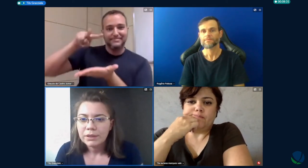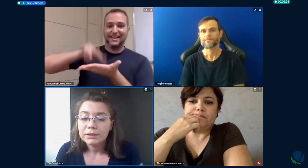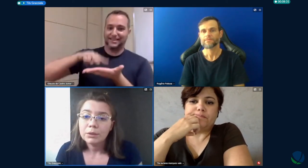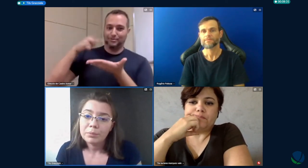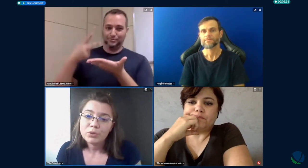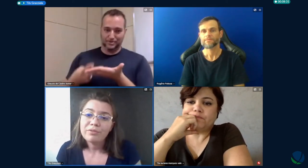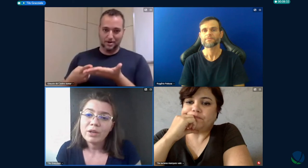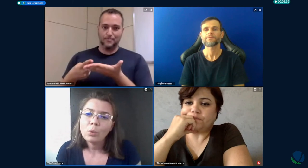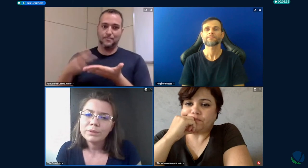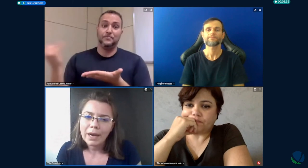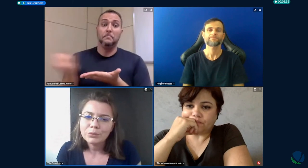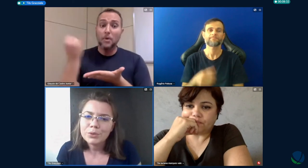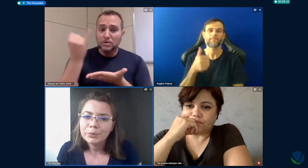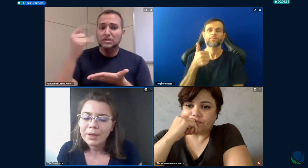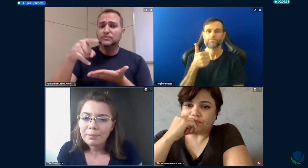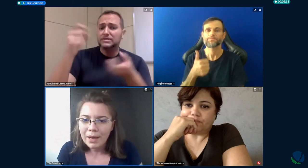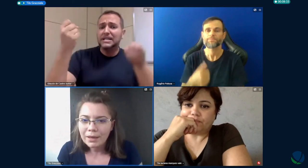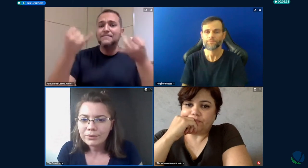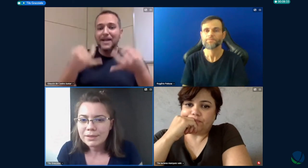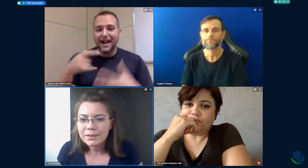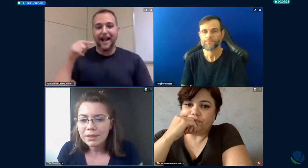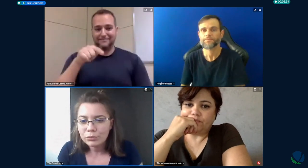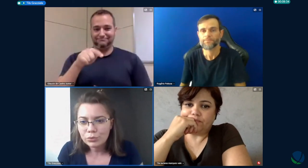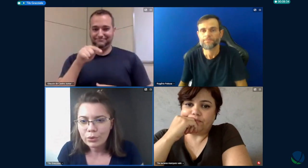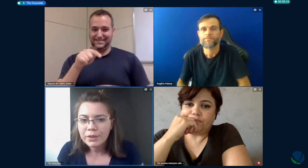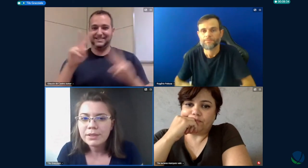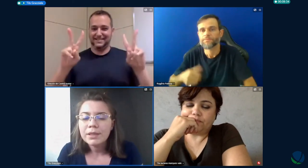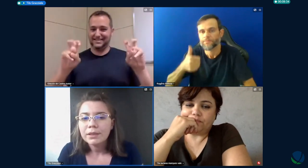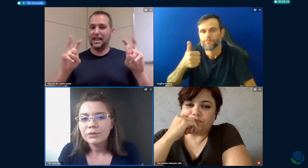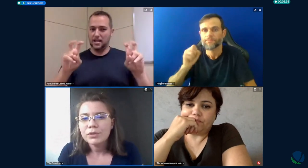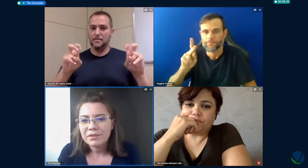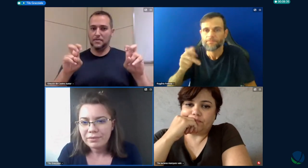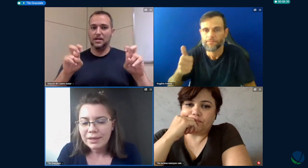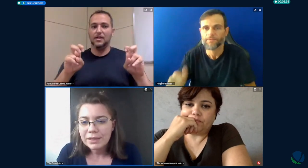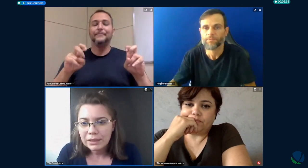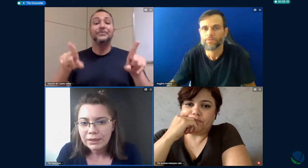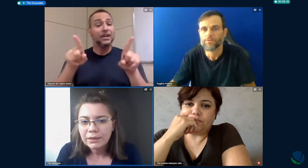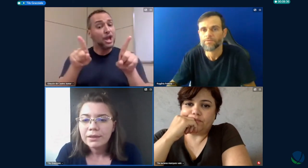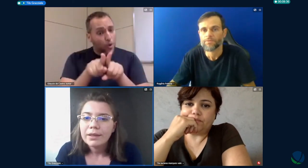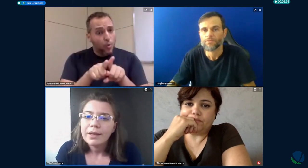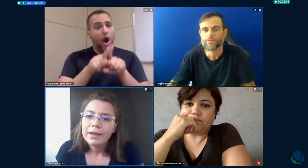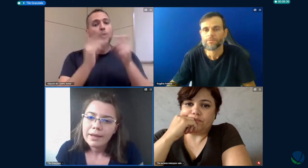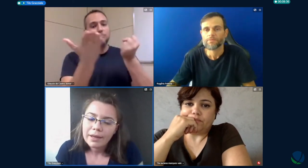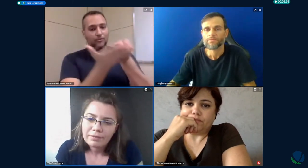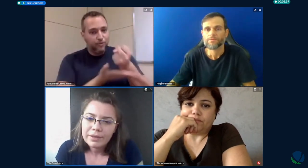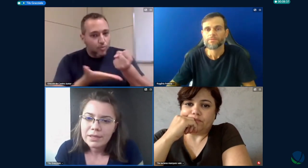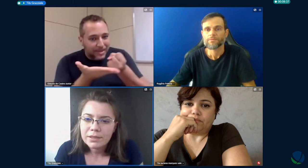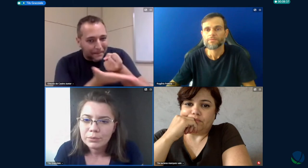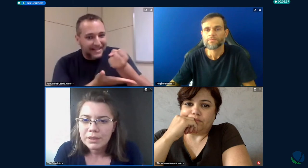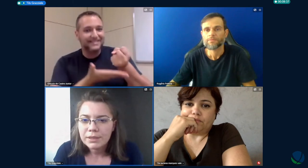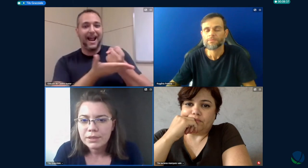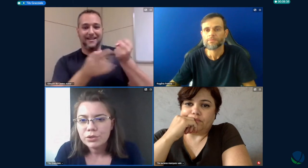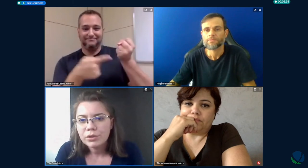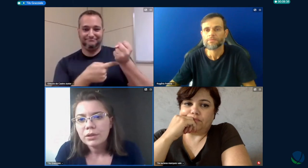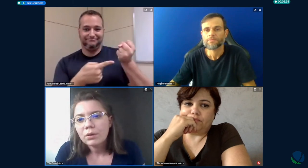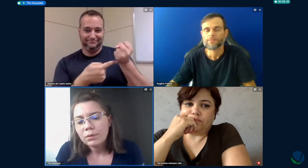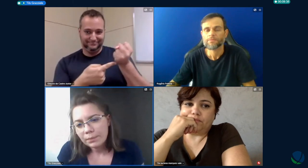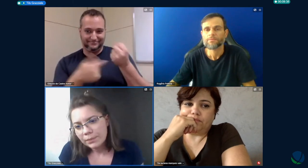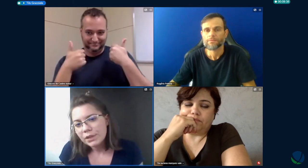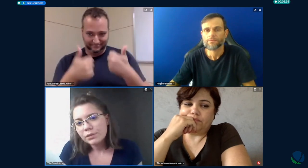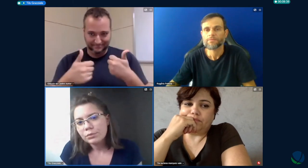variação. Então, a pessoa vai encontrar no seu trabalho, nessas traduções que você faz ali, a variação que